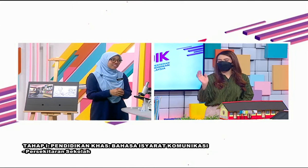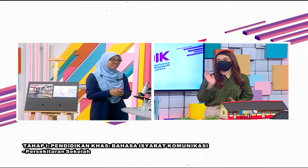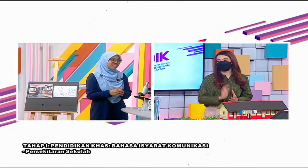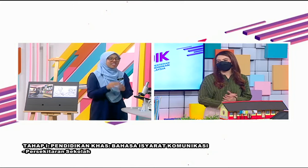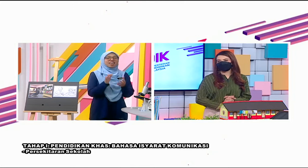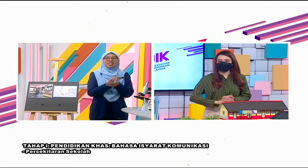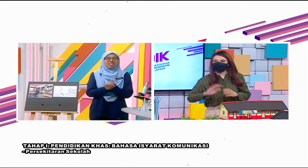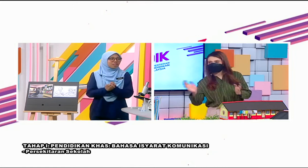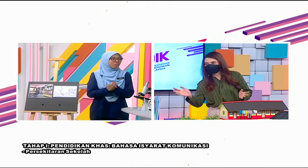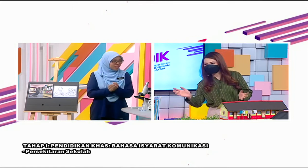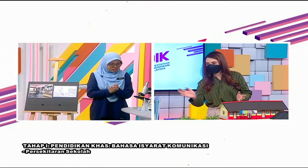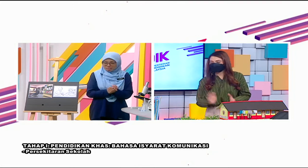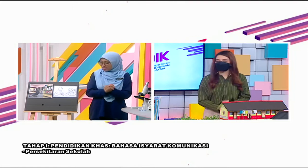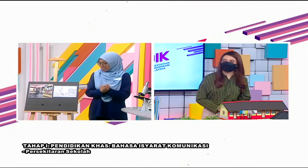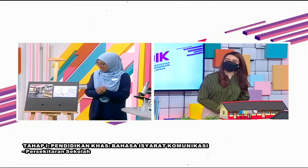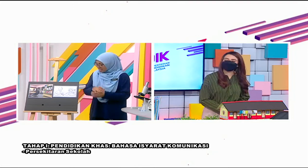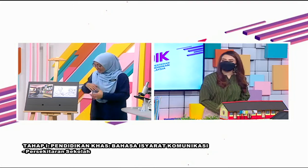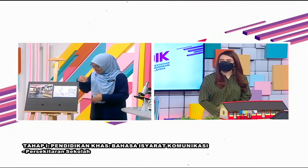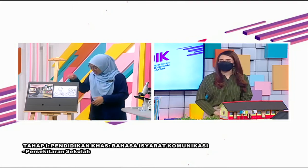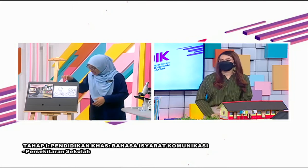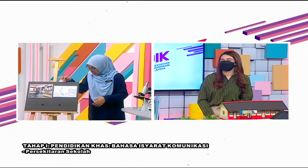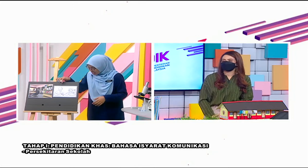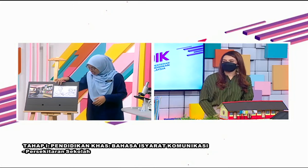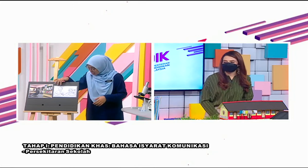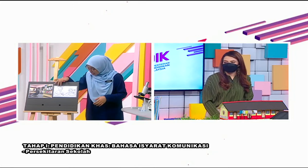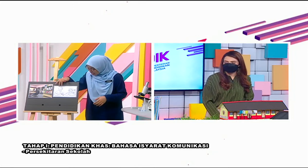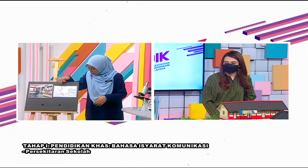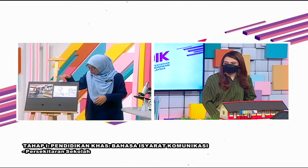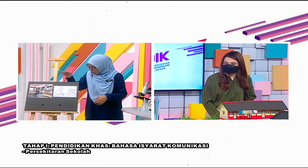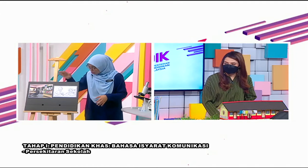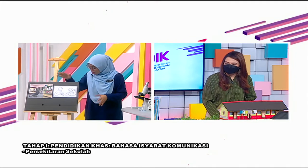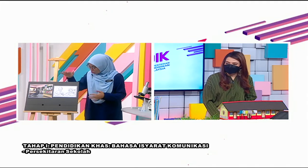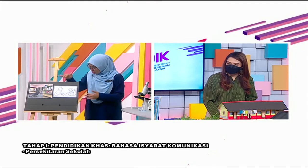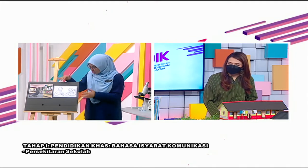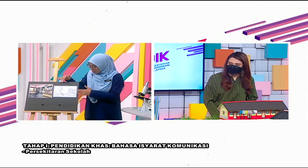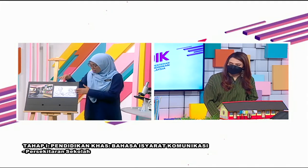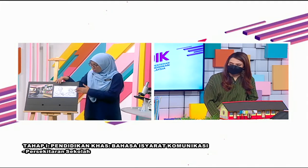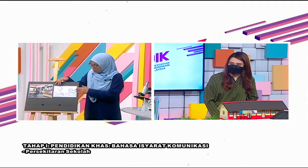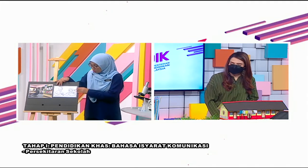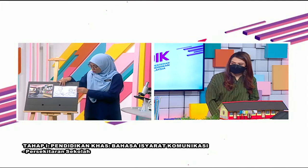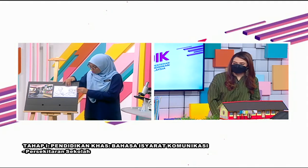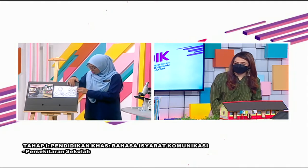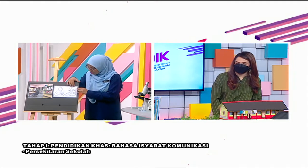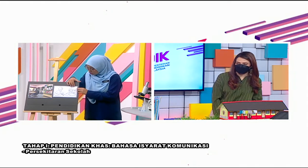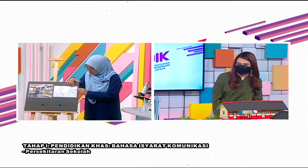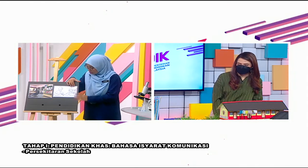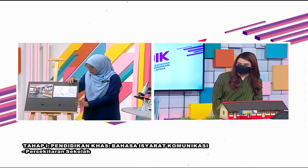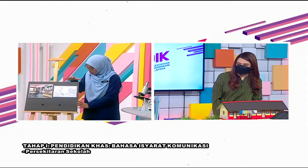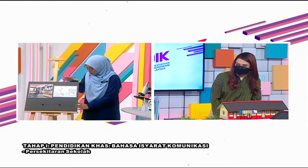sumber atau bilik bacaan. Betul. Jadi sekarang ni isyarat untuk pusat sumber. Okey, murid-murid boleh tengok di pada papan